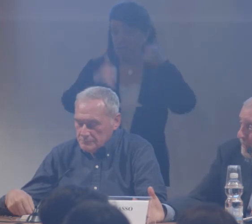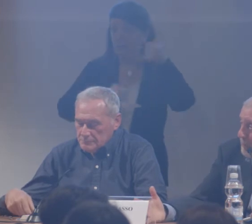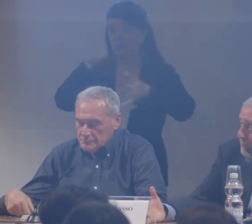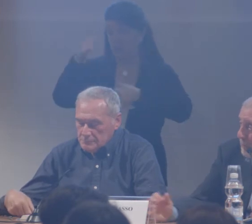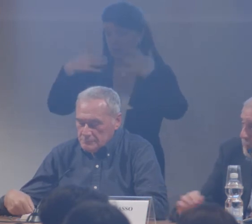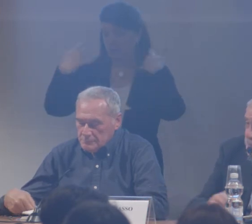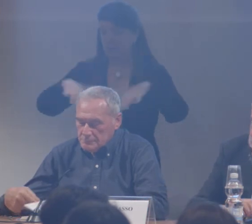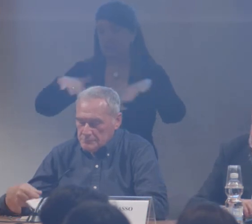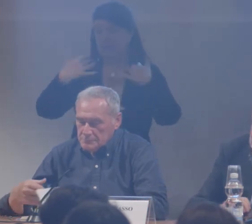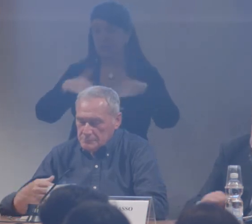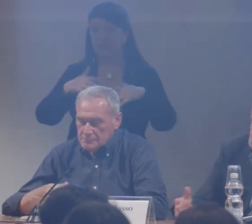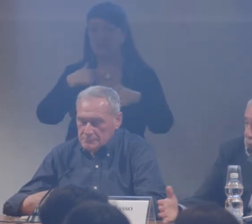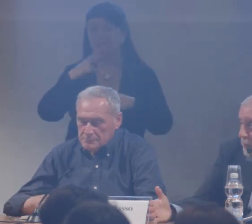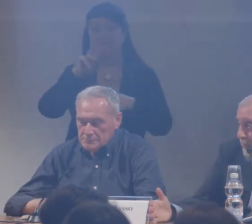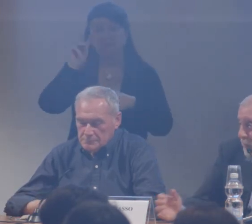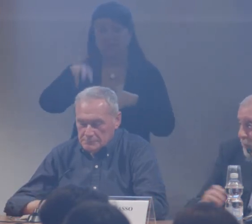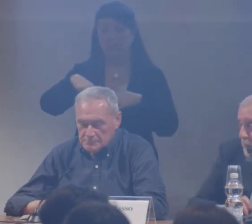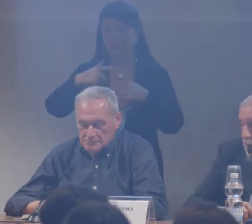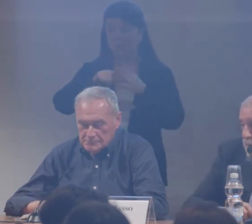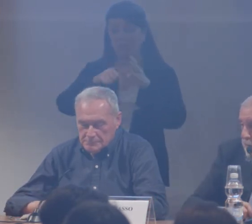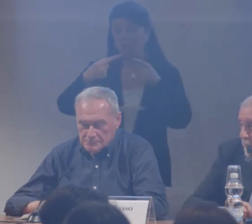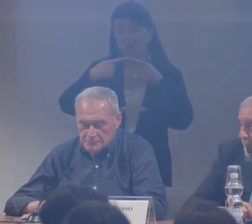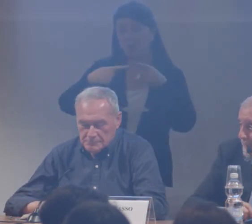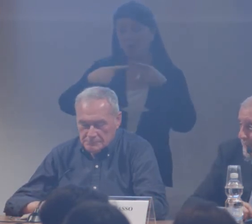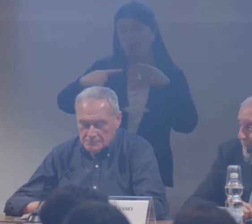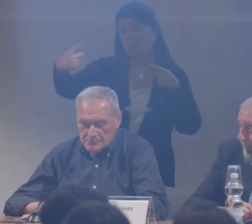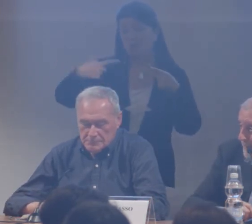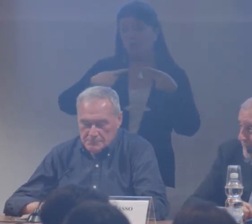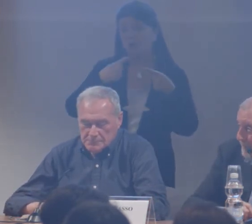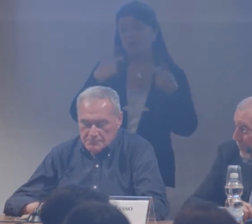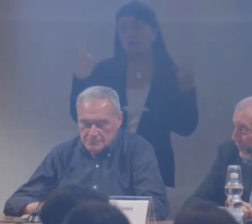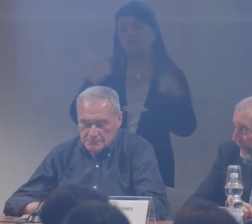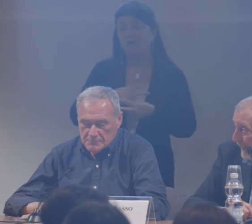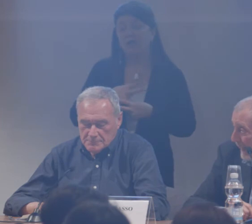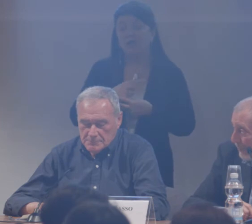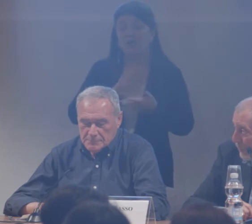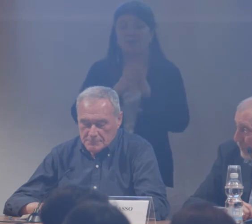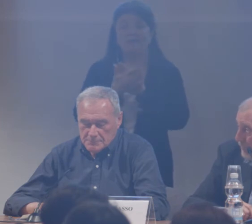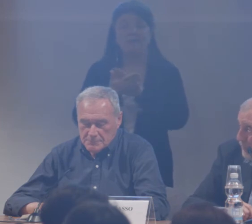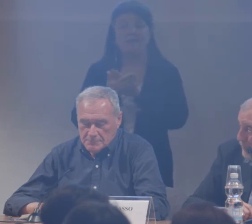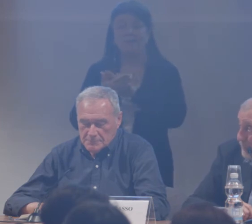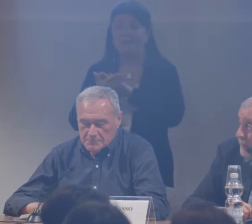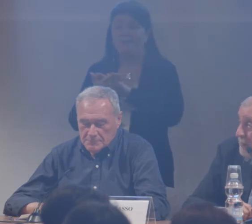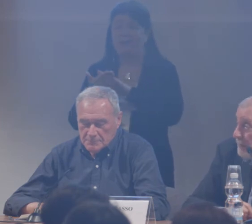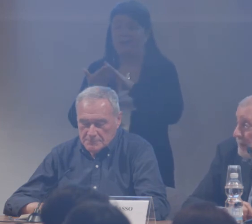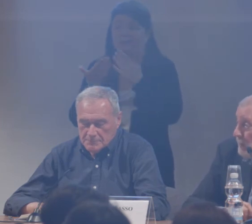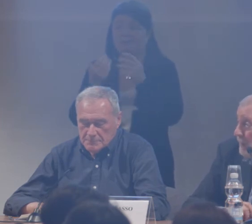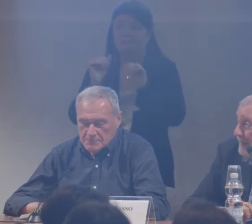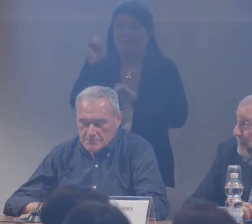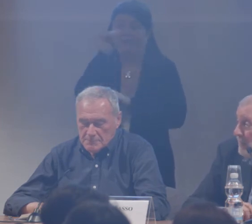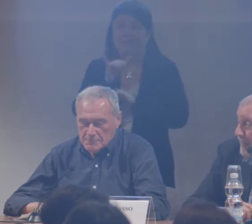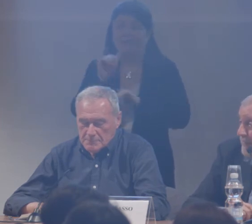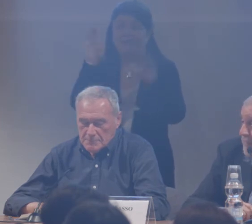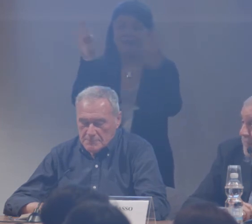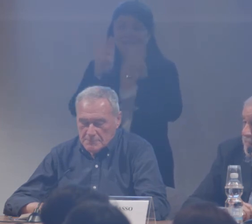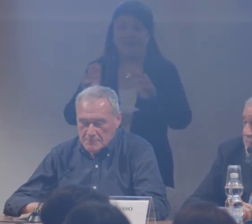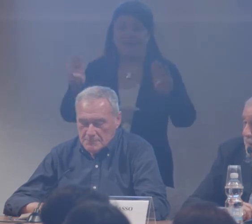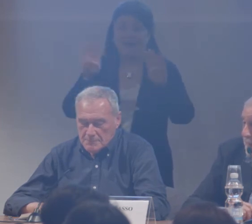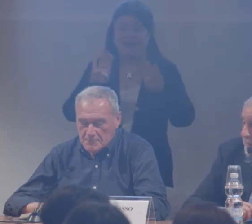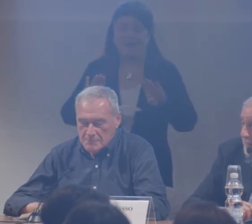stesso tempo, per un lungo periodo, diciamo che è stata testimone, teatro, di una